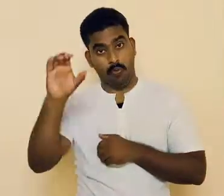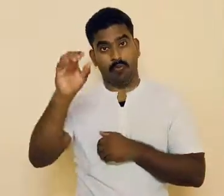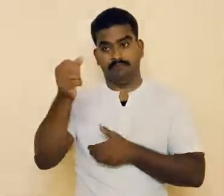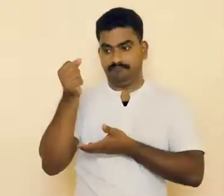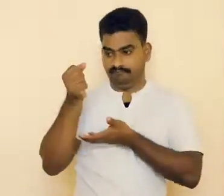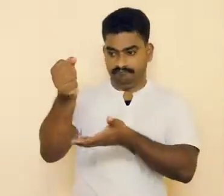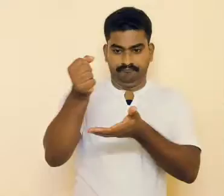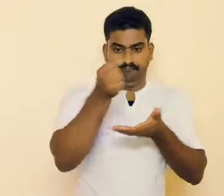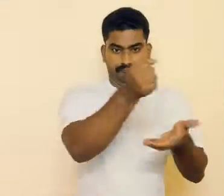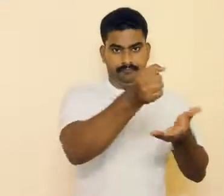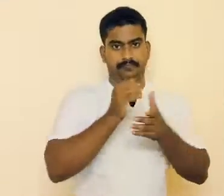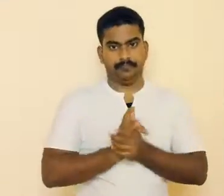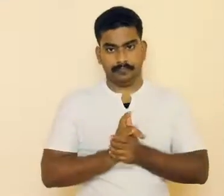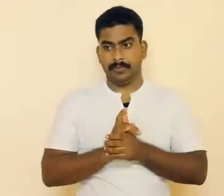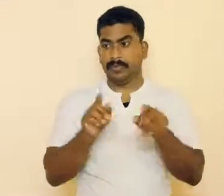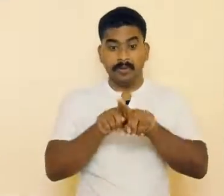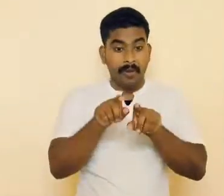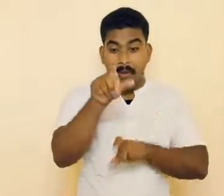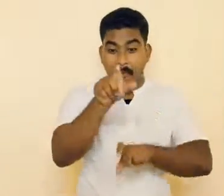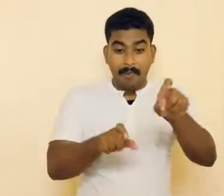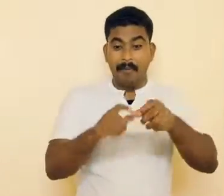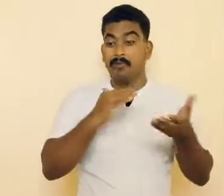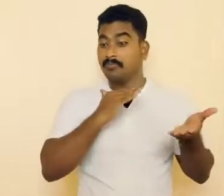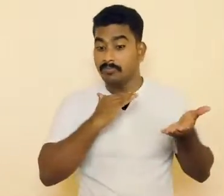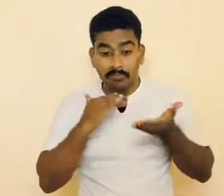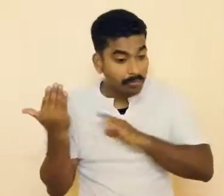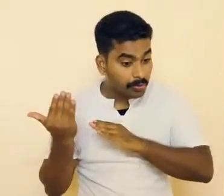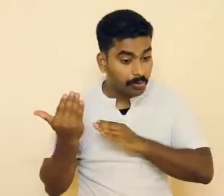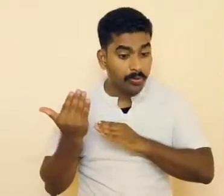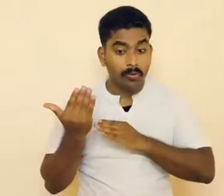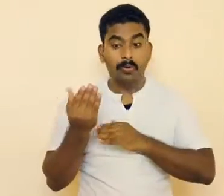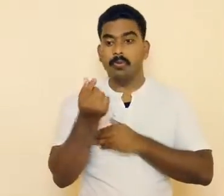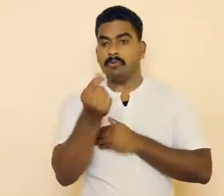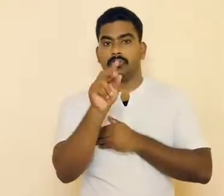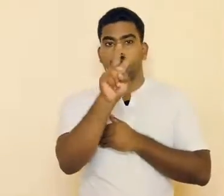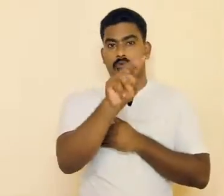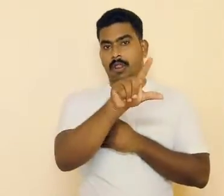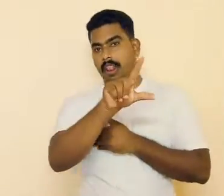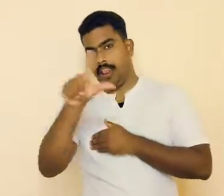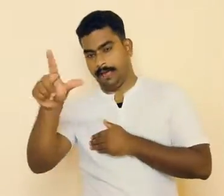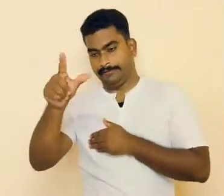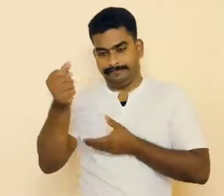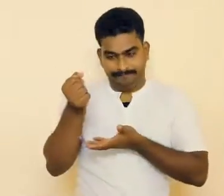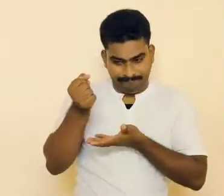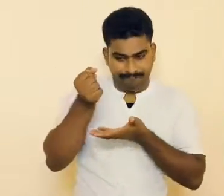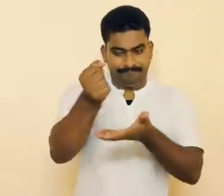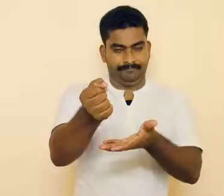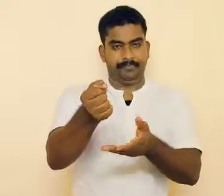ഒഡീഷയിൽ 500 കോടി രൂപയുടെ സഹായം നൽകും.